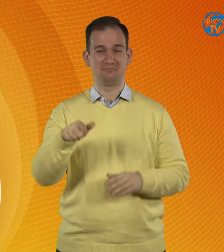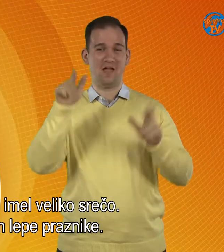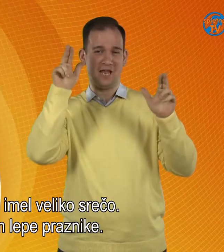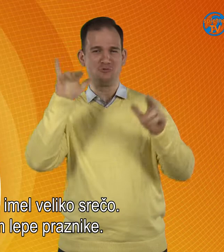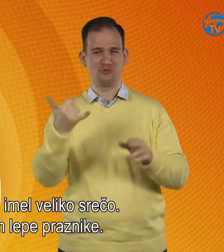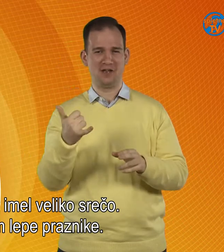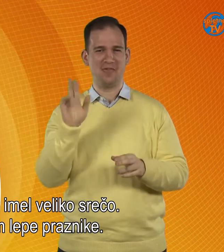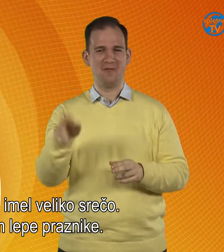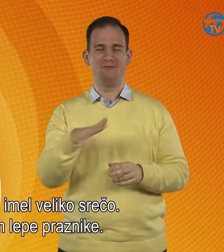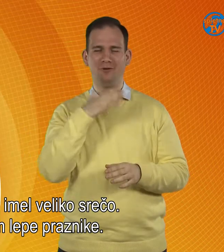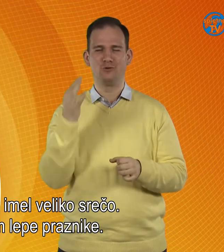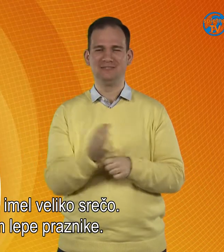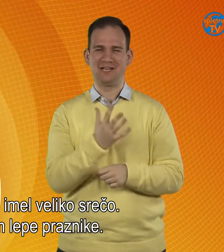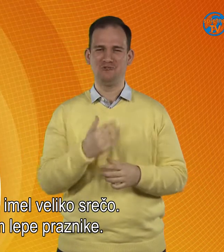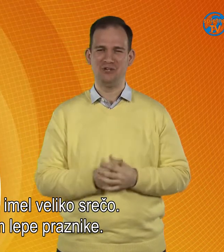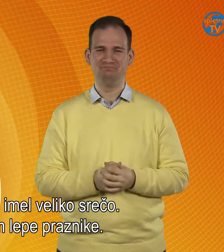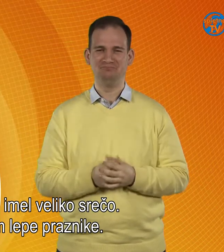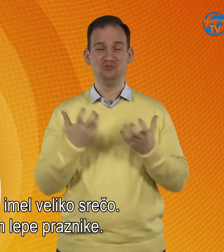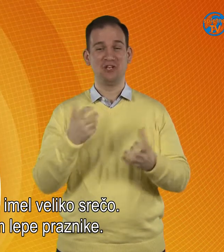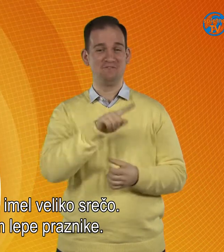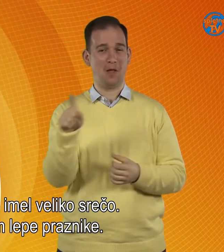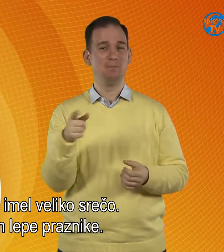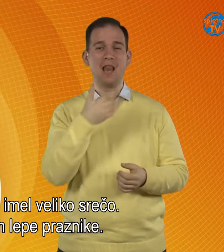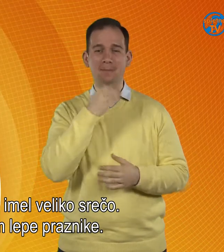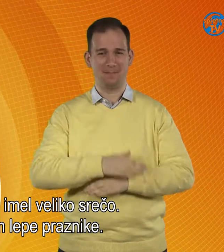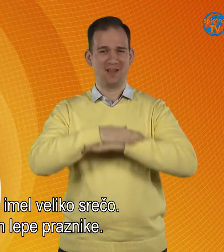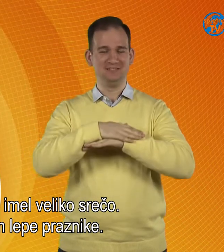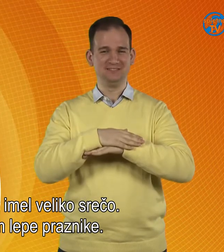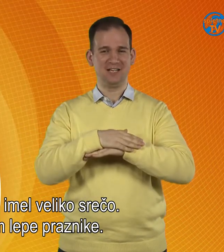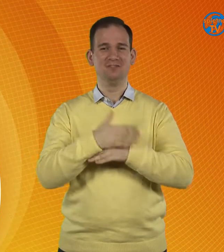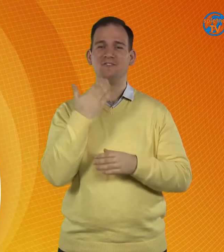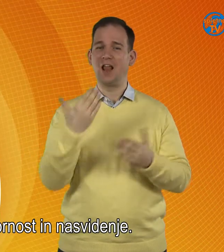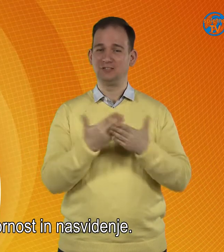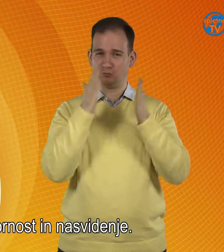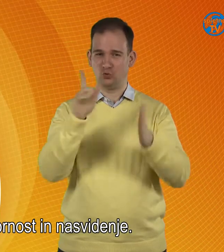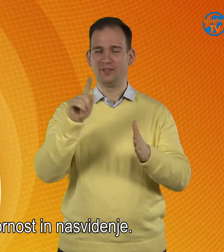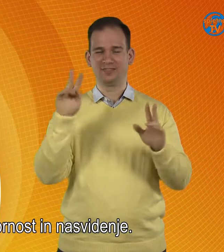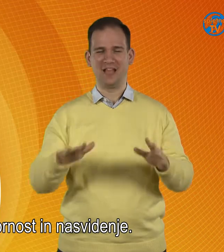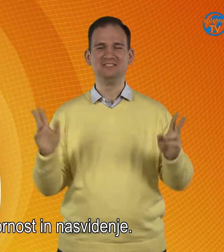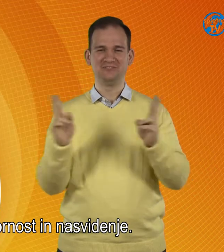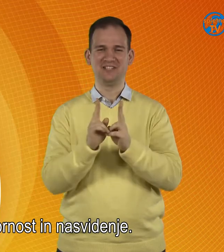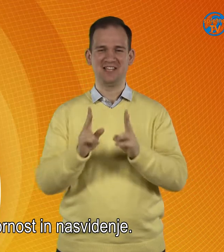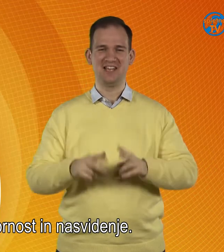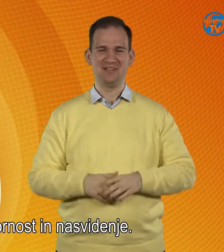Ta zajček je imel veliko srečo. Želim vam lepe praznike. Hvala za pozornost in nasvidenje.